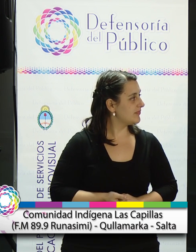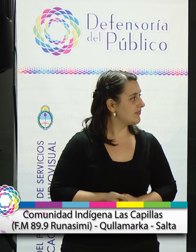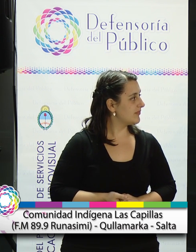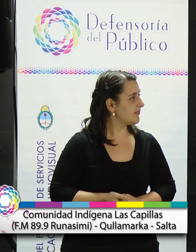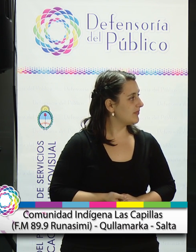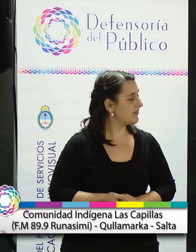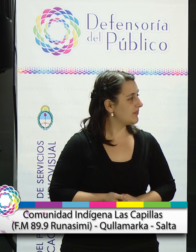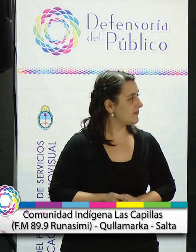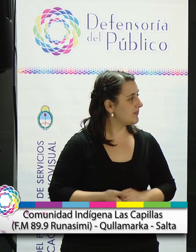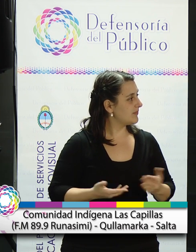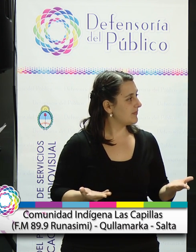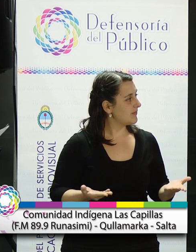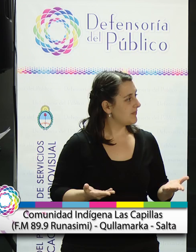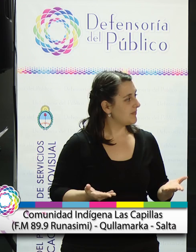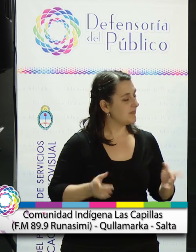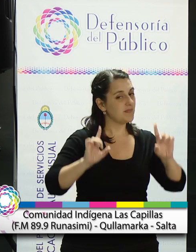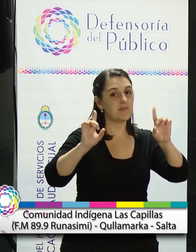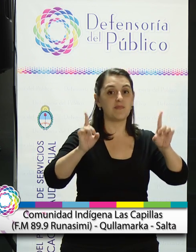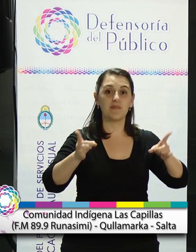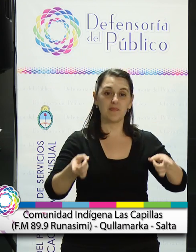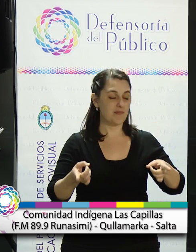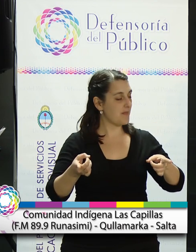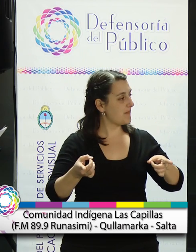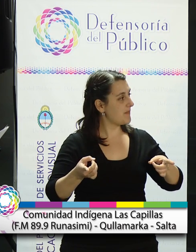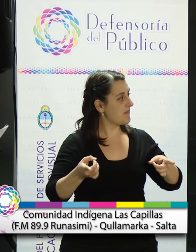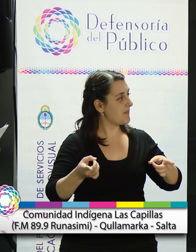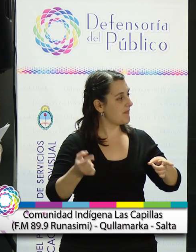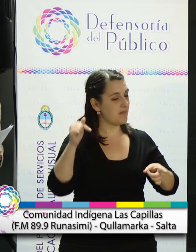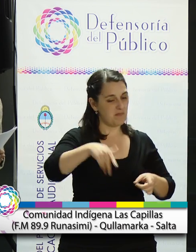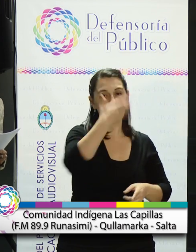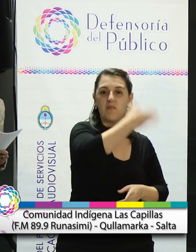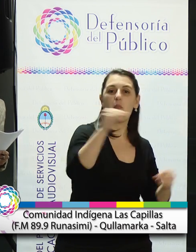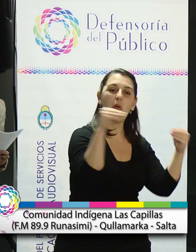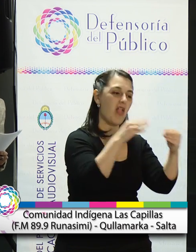Así que, bueno, también estoy aquí con Alejandra Liquín, que le voy a dar la palabra.